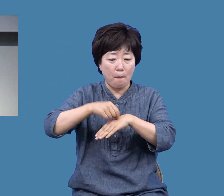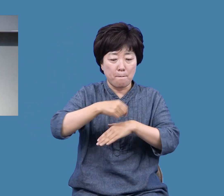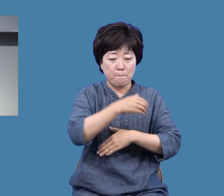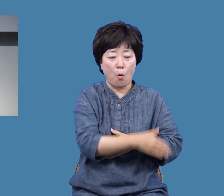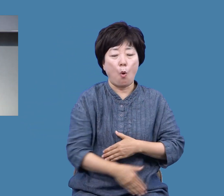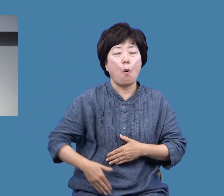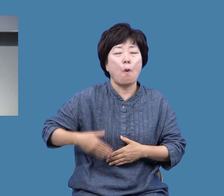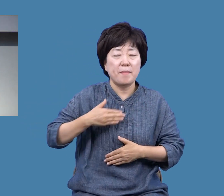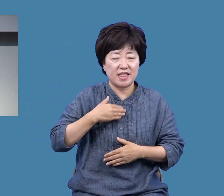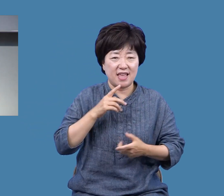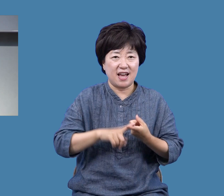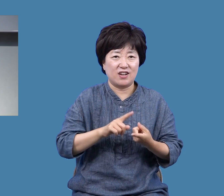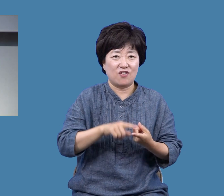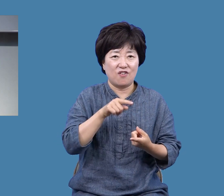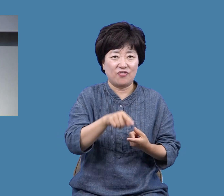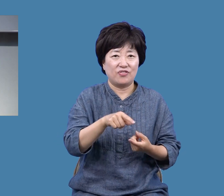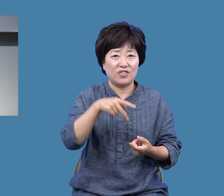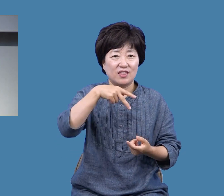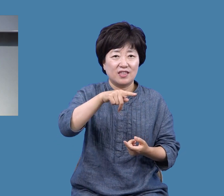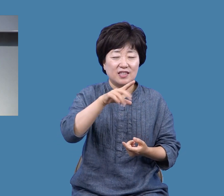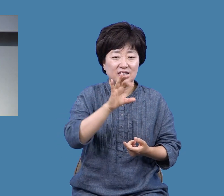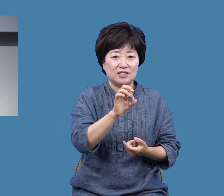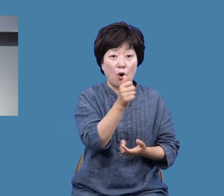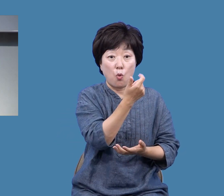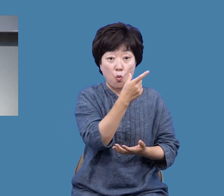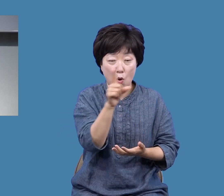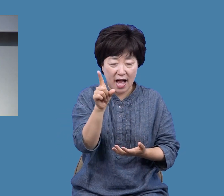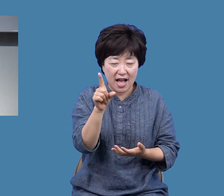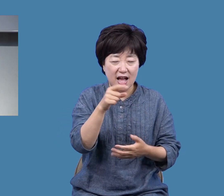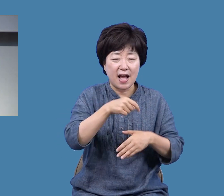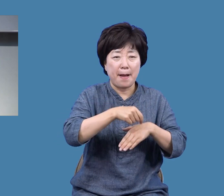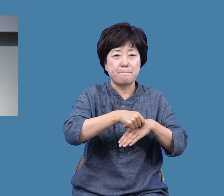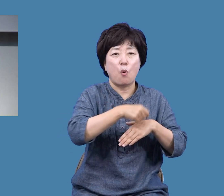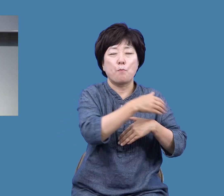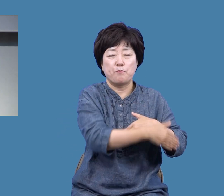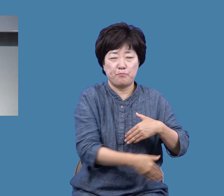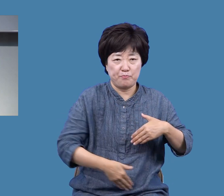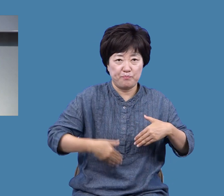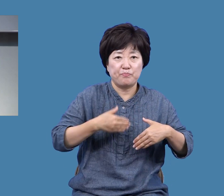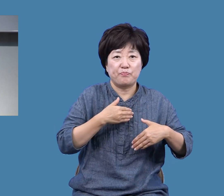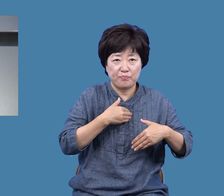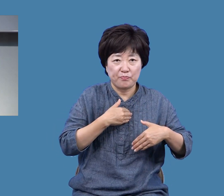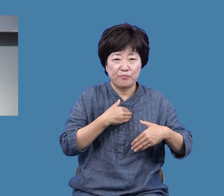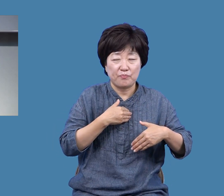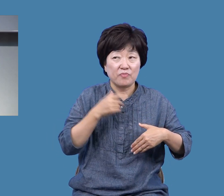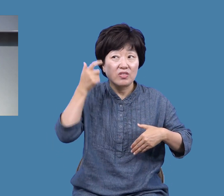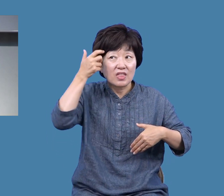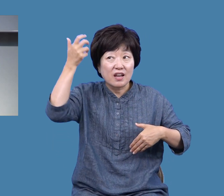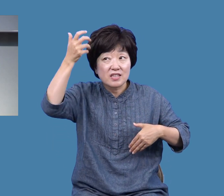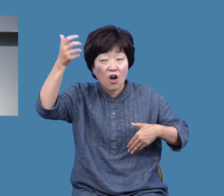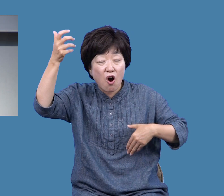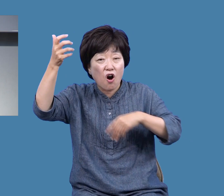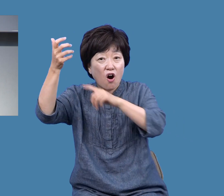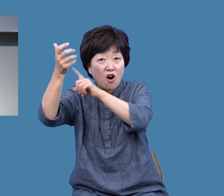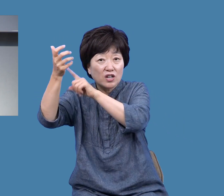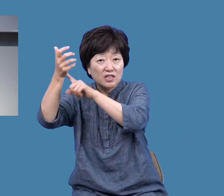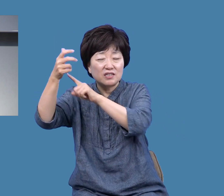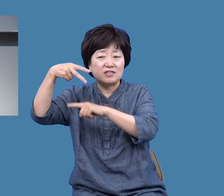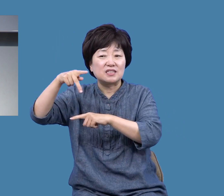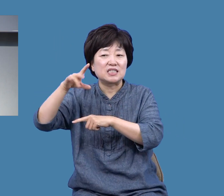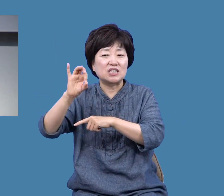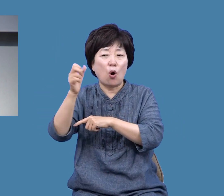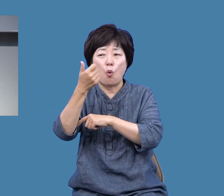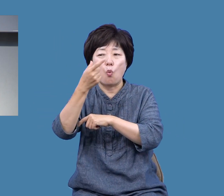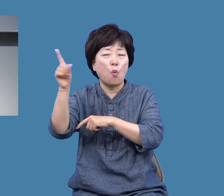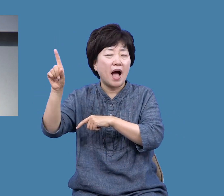처음부터 완전한 것이지 영이 점점점 변해가는 게 아니에요. 그래서 우리가 표현이 조금 애매하긴 한데 영적인